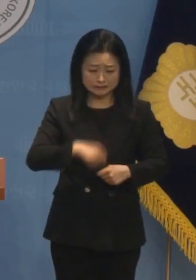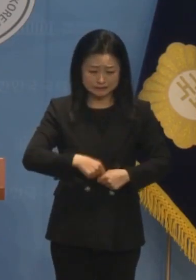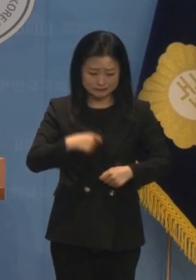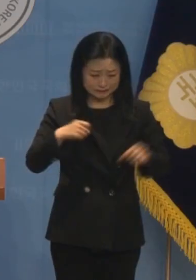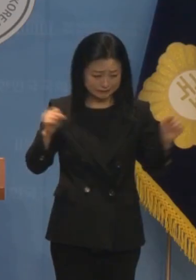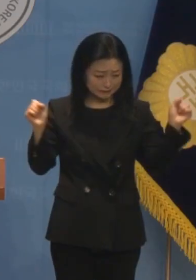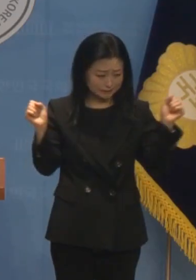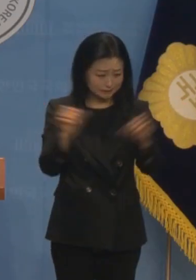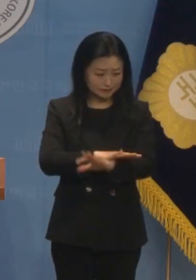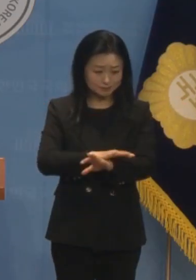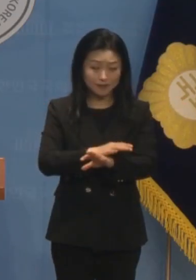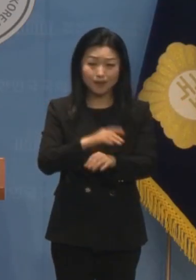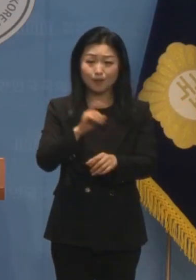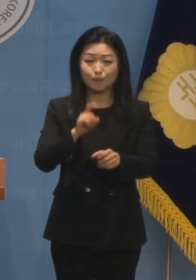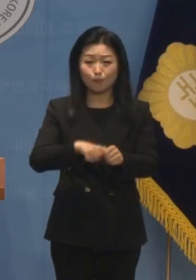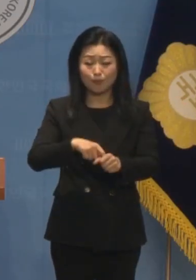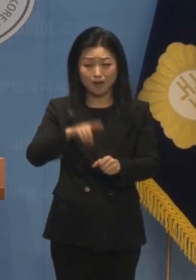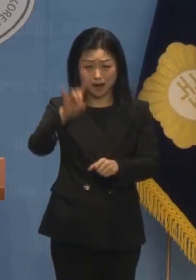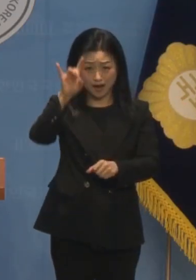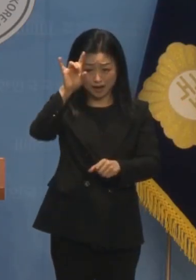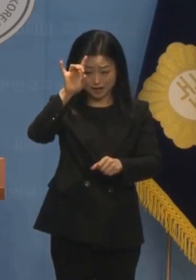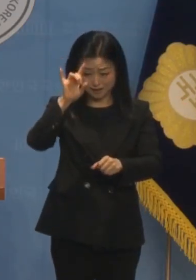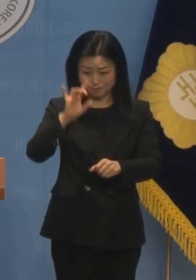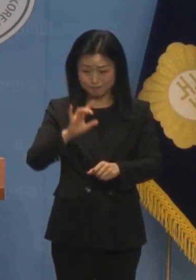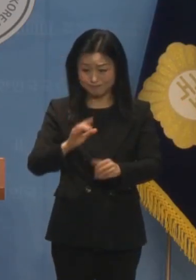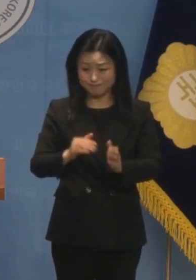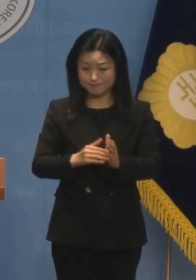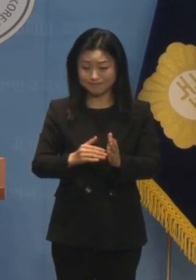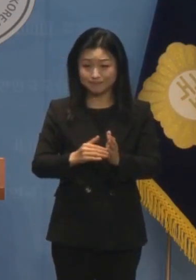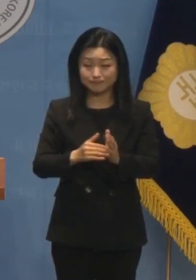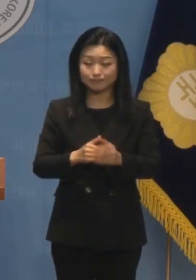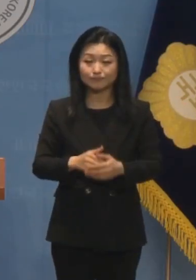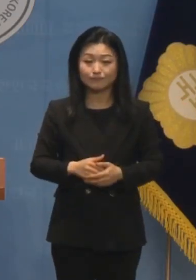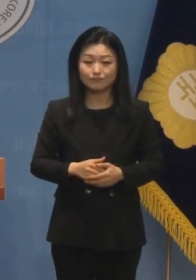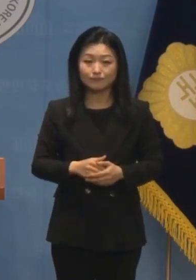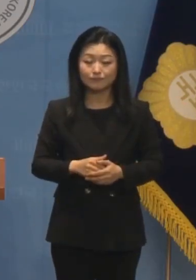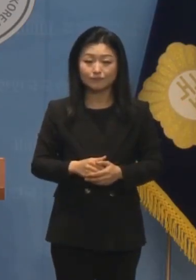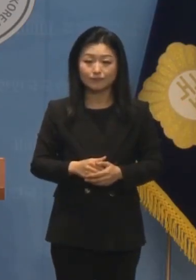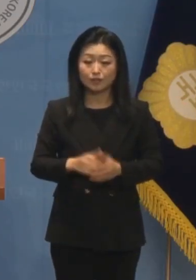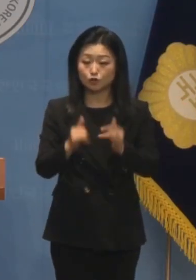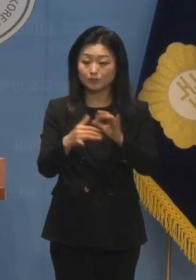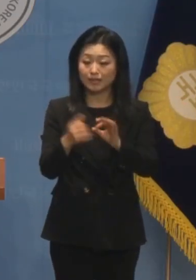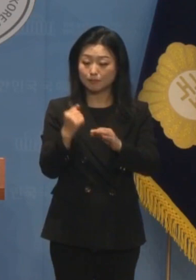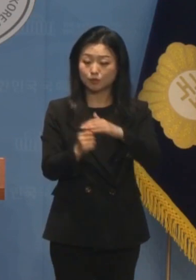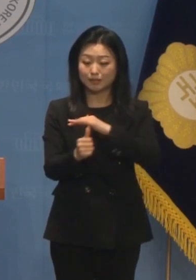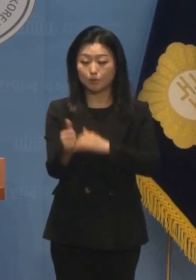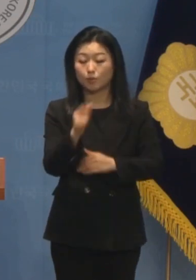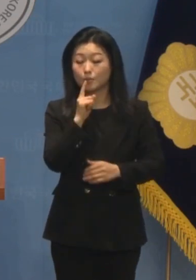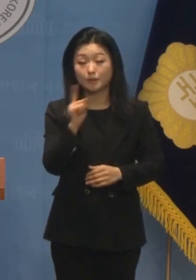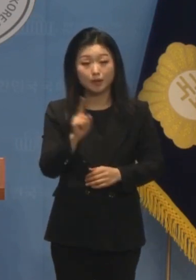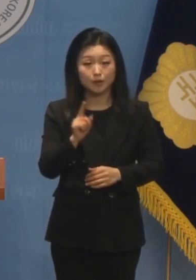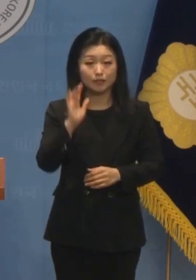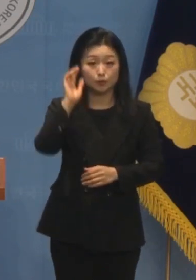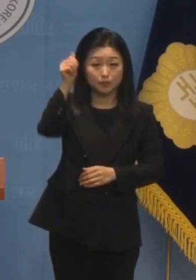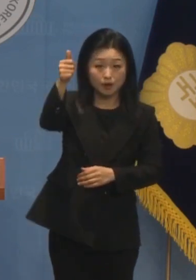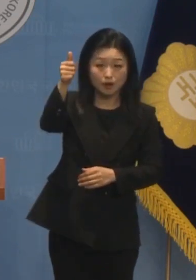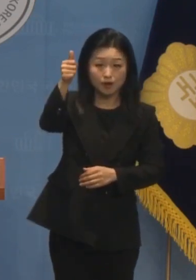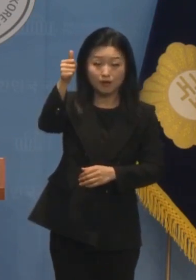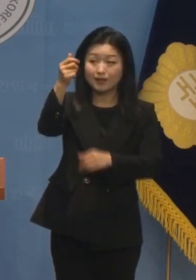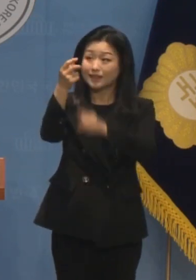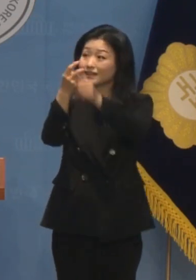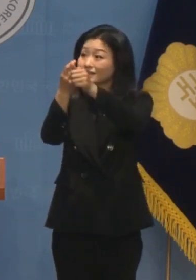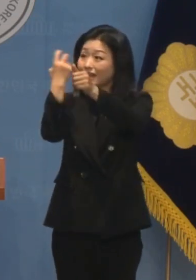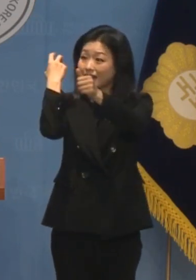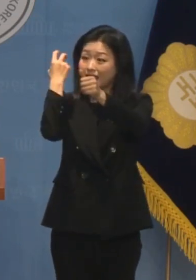의심할 수밖에 없습니다. 그제 추경호 국민의힘 원내대표는 대통령을